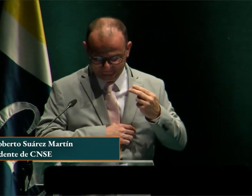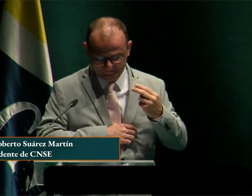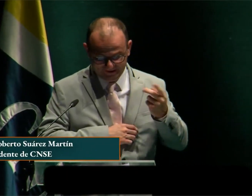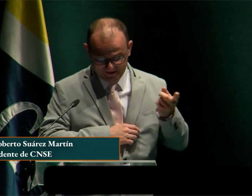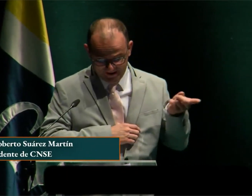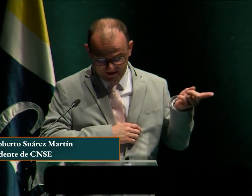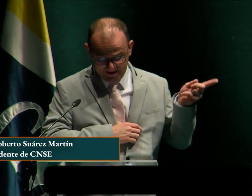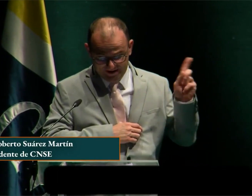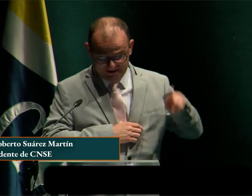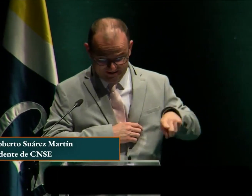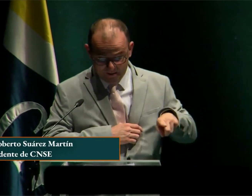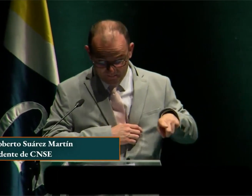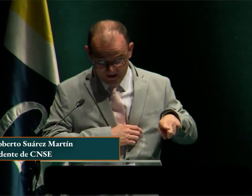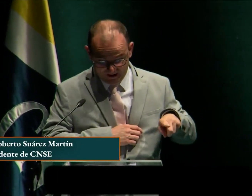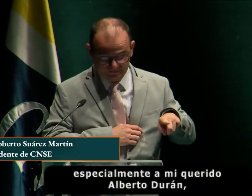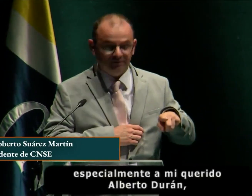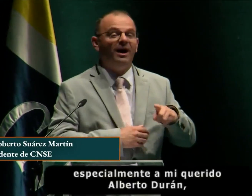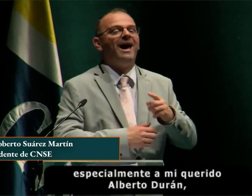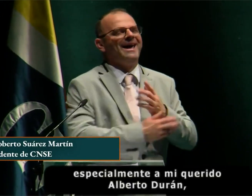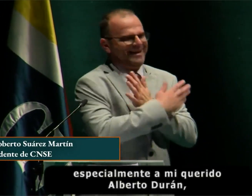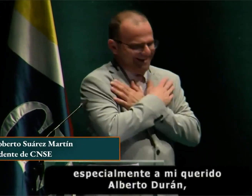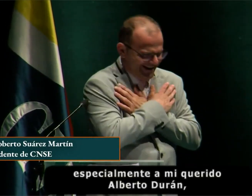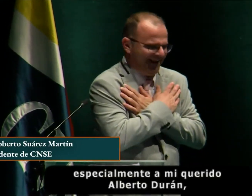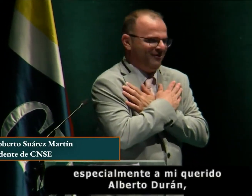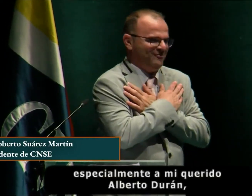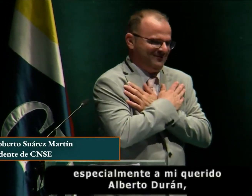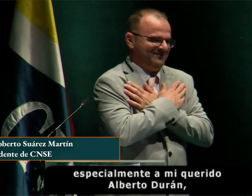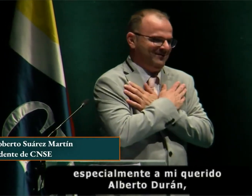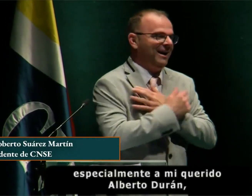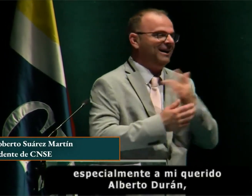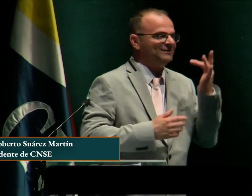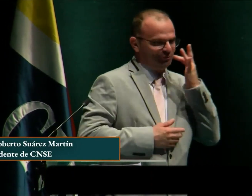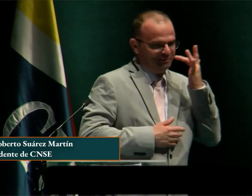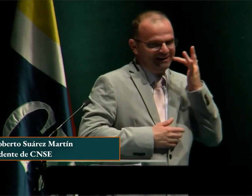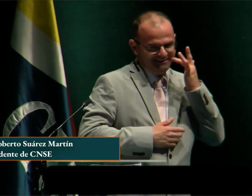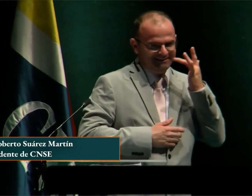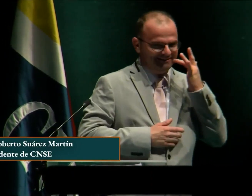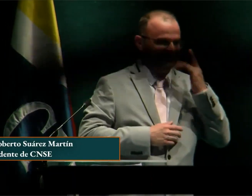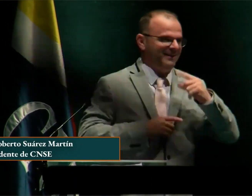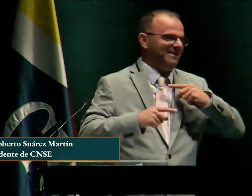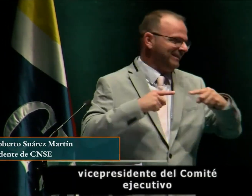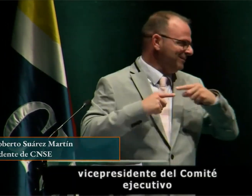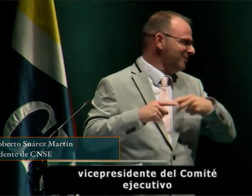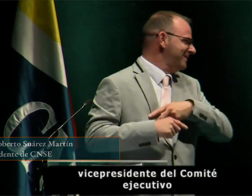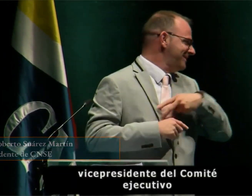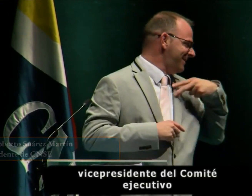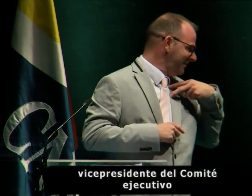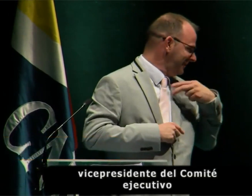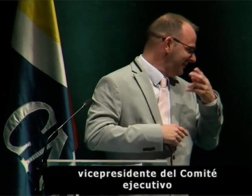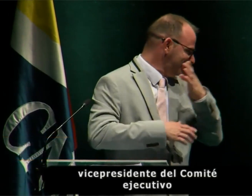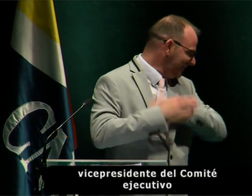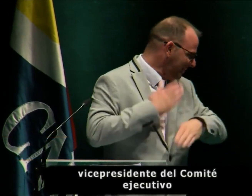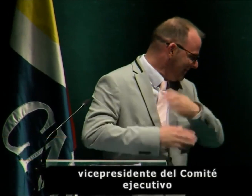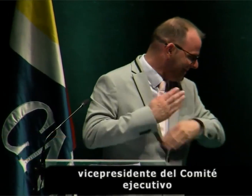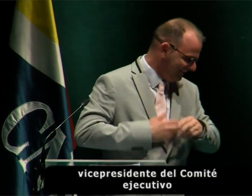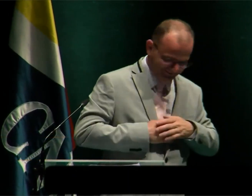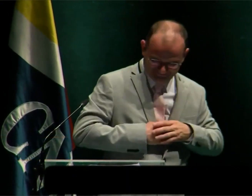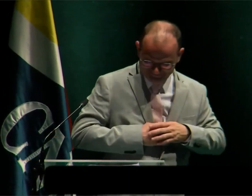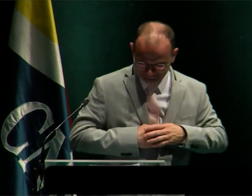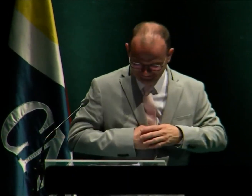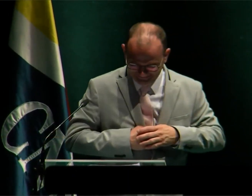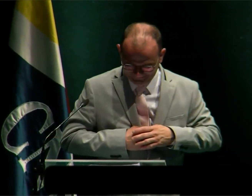vicepresidente del Comité Ejecutivo de la Fundación 11. También a mi querido Jesús, director